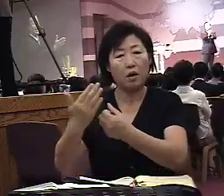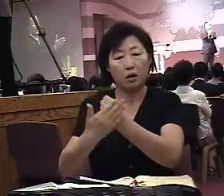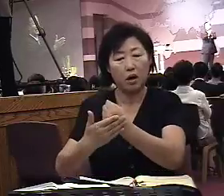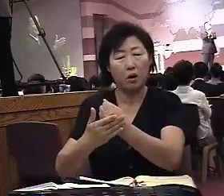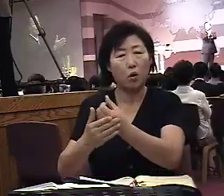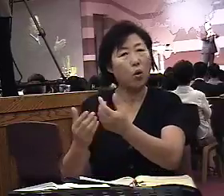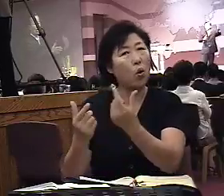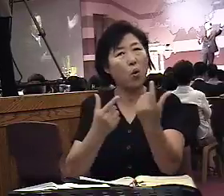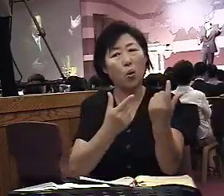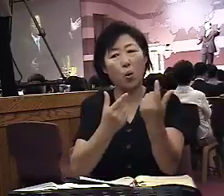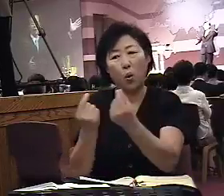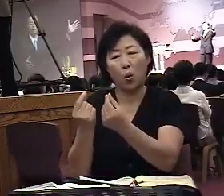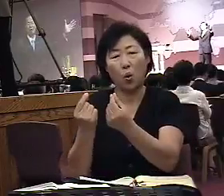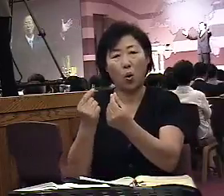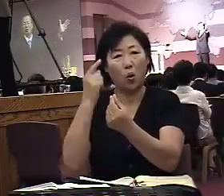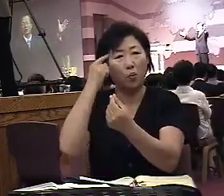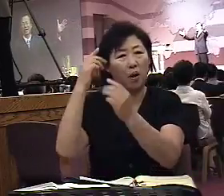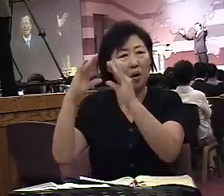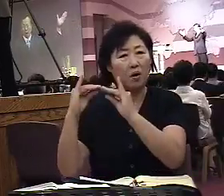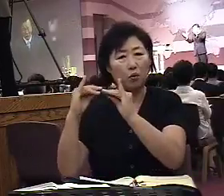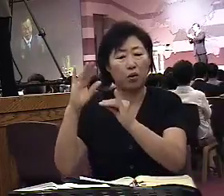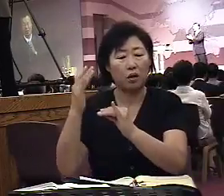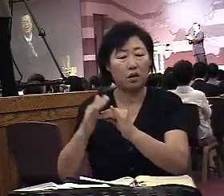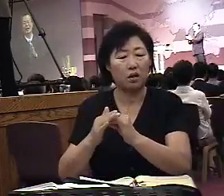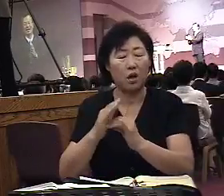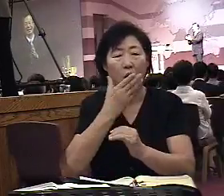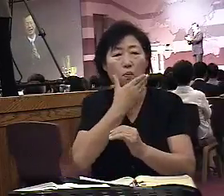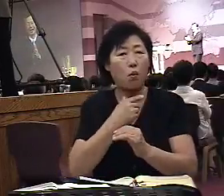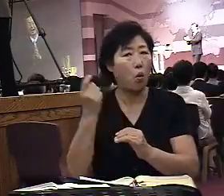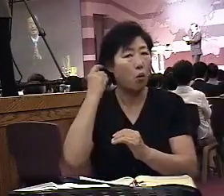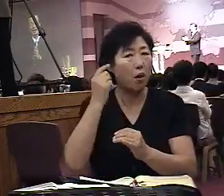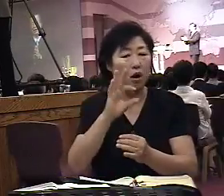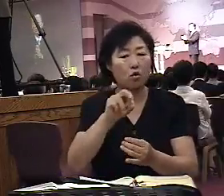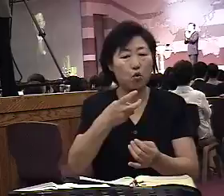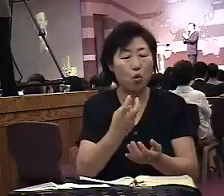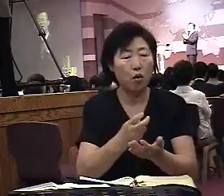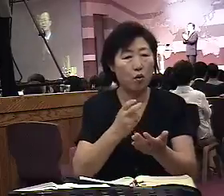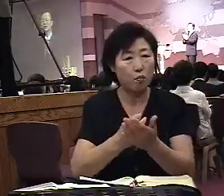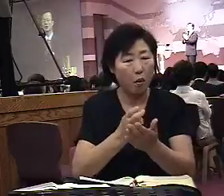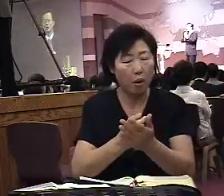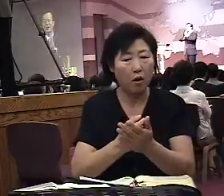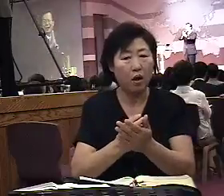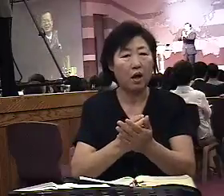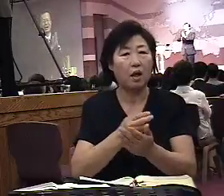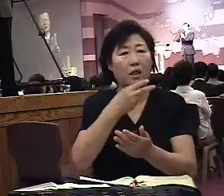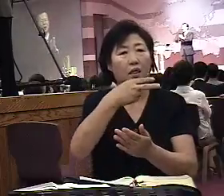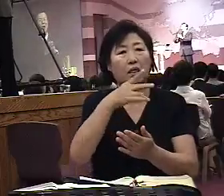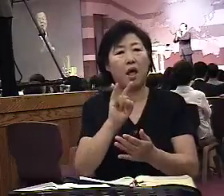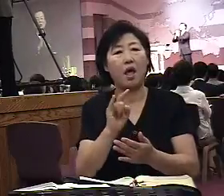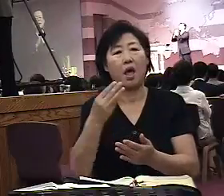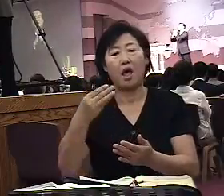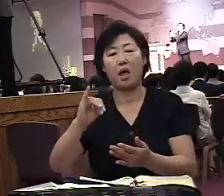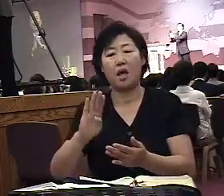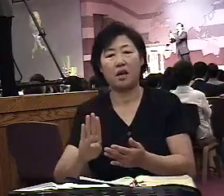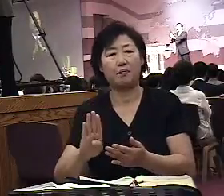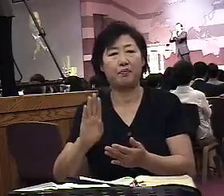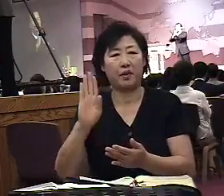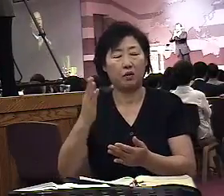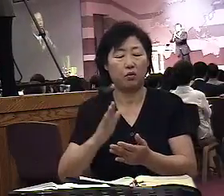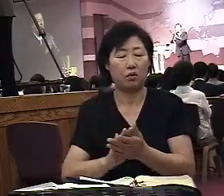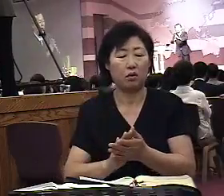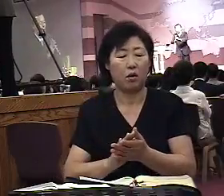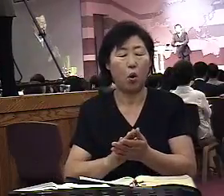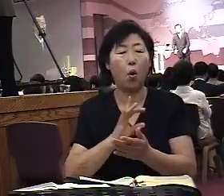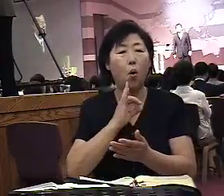상충되는 게 아닌가, 율법과 복음이 대립되는 게 아닌가, 율법은 유익하지 않고 오직